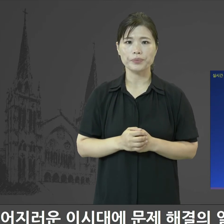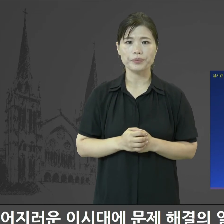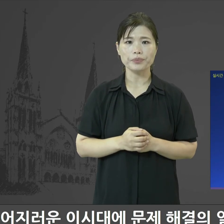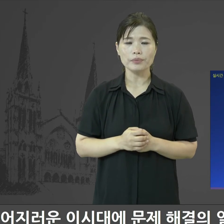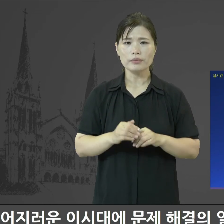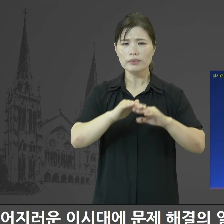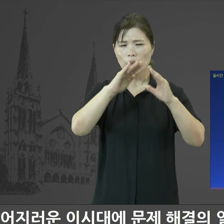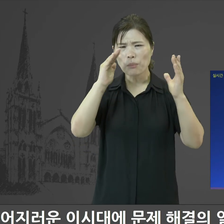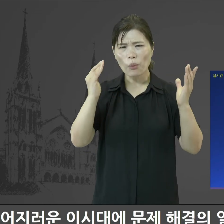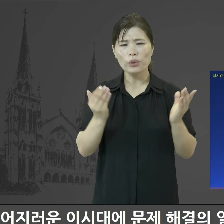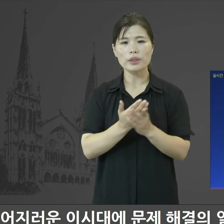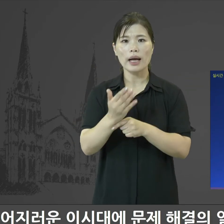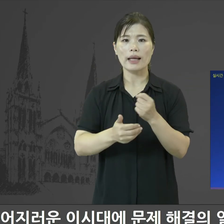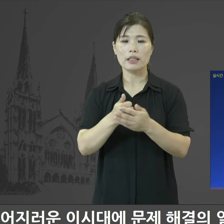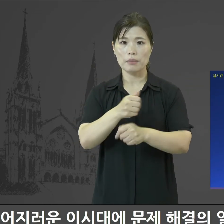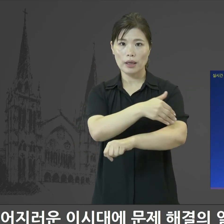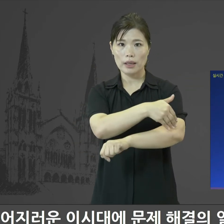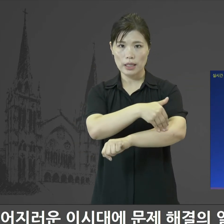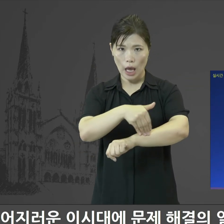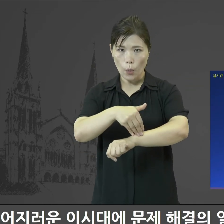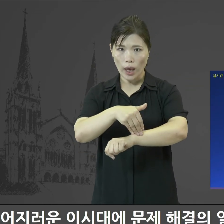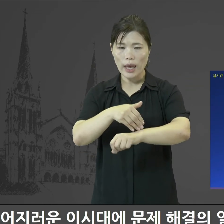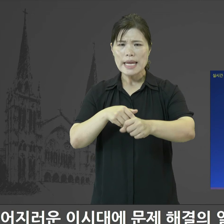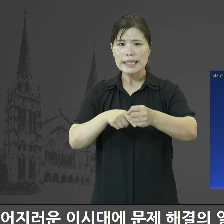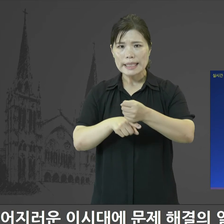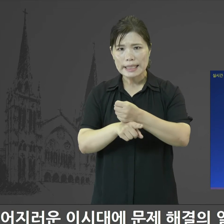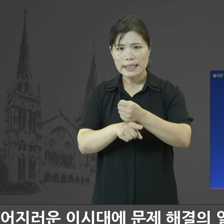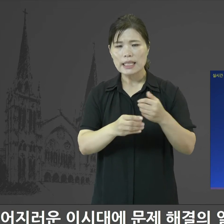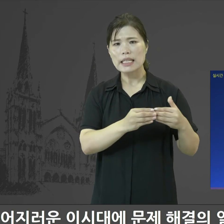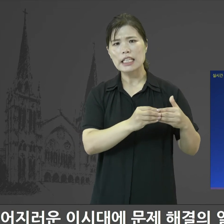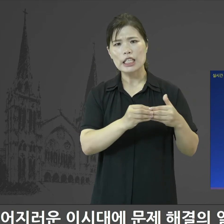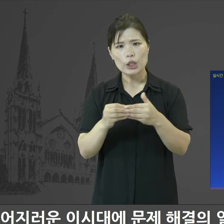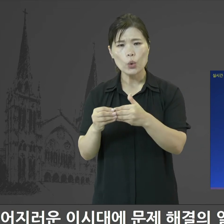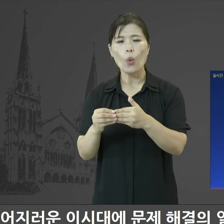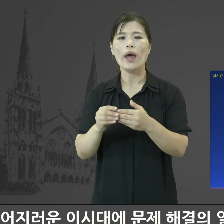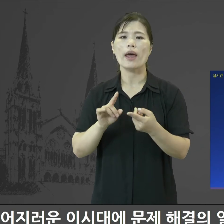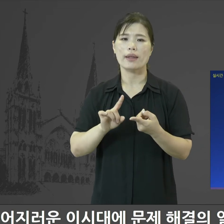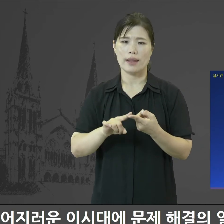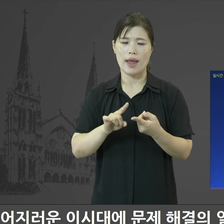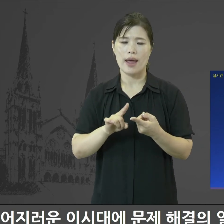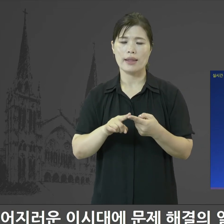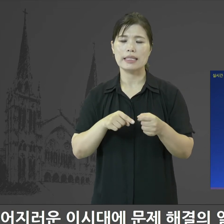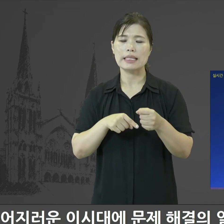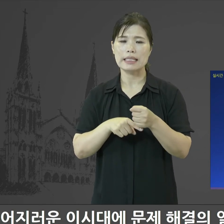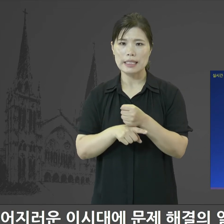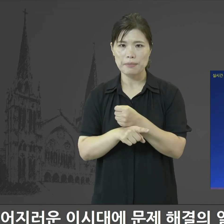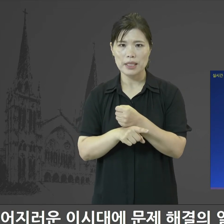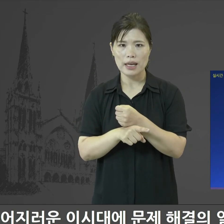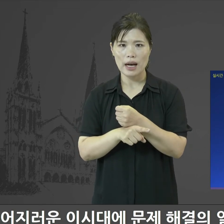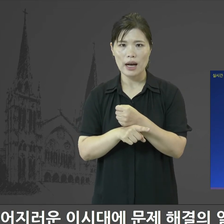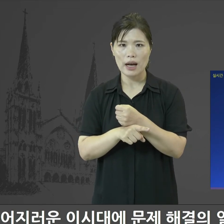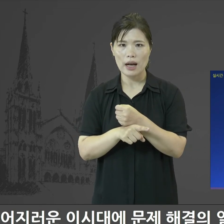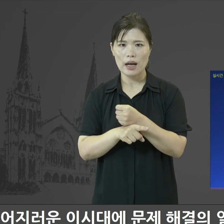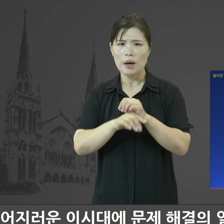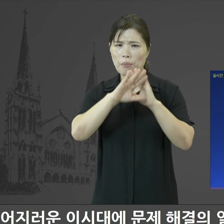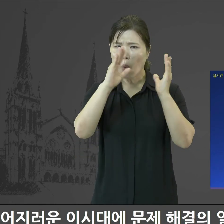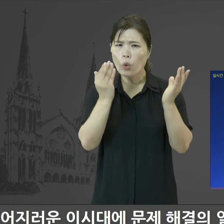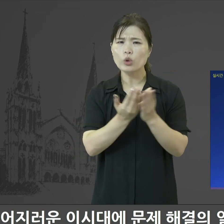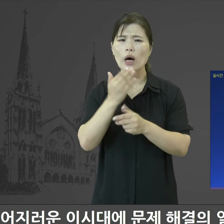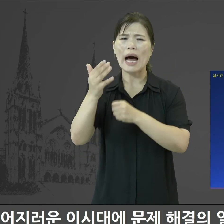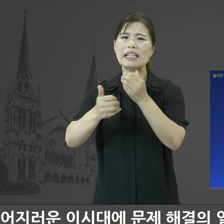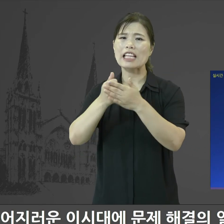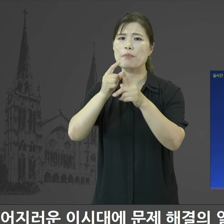이 모든 하나님의 계획과 뜻과 인도하심의 의미들이 어디에 담겨 있겠습니까? 하나님의